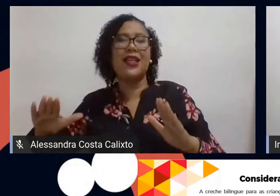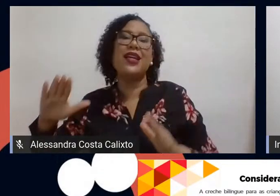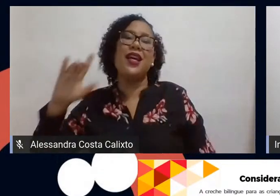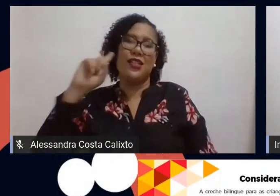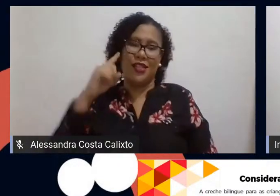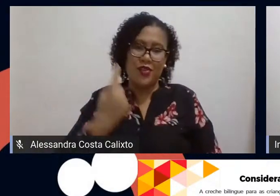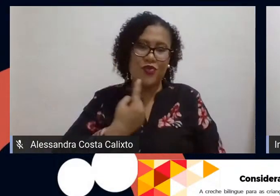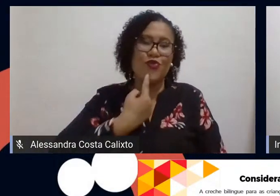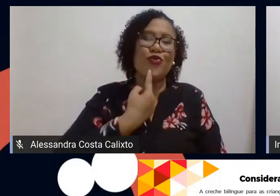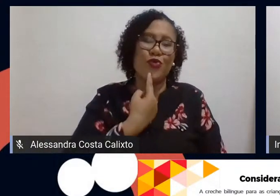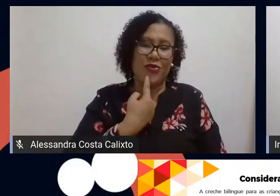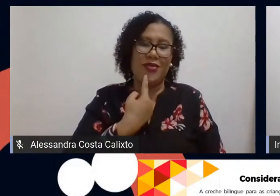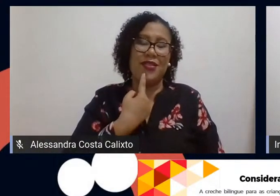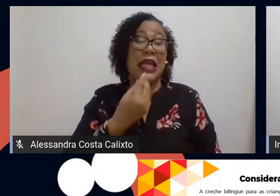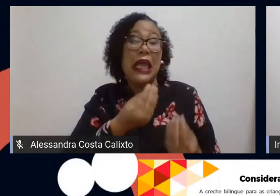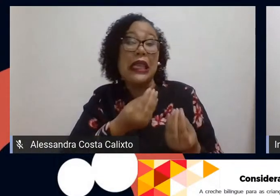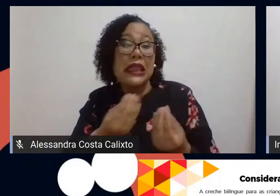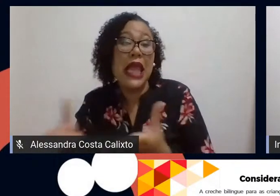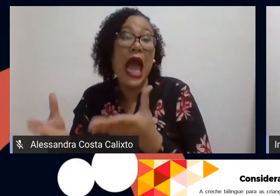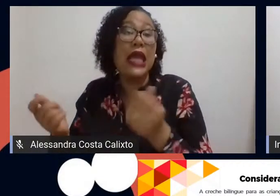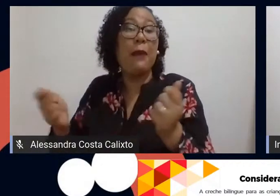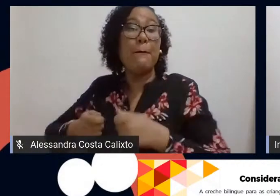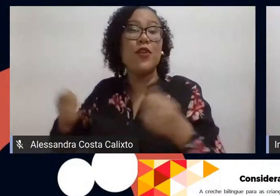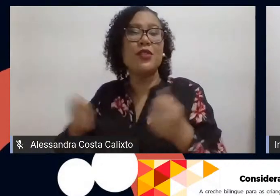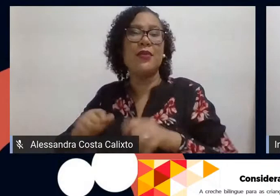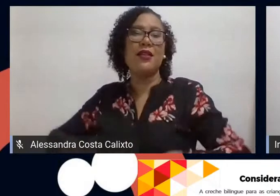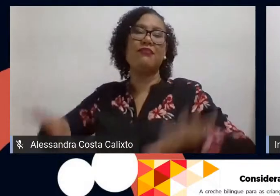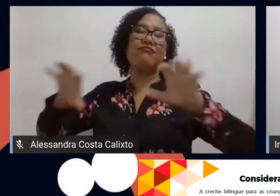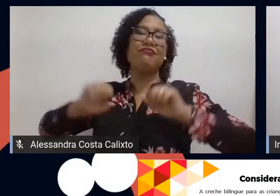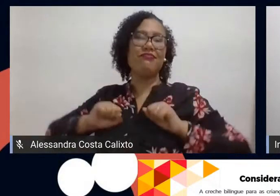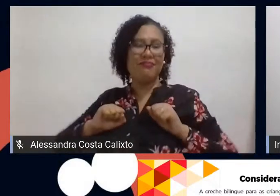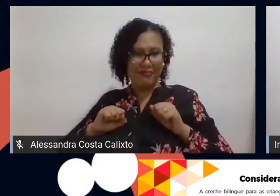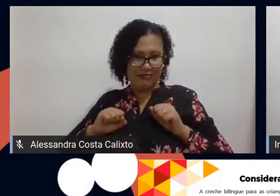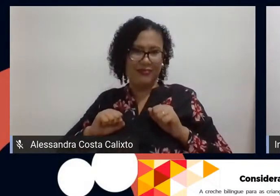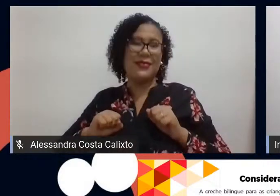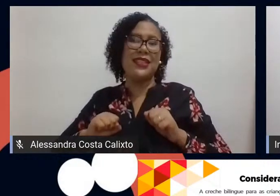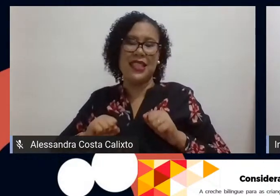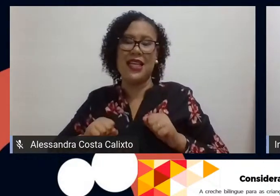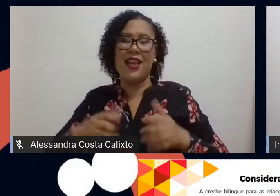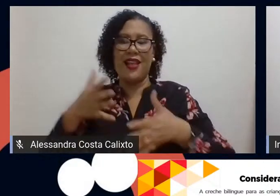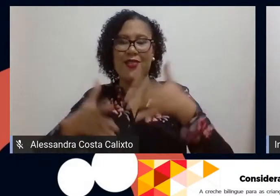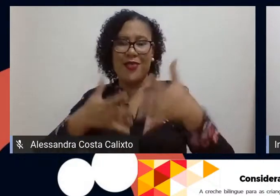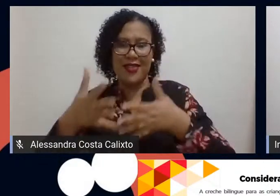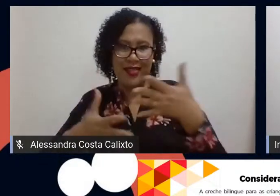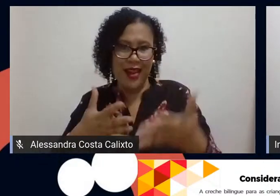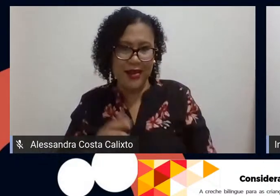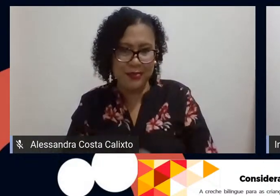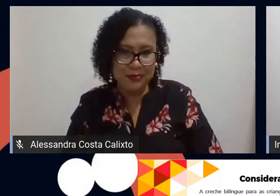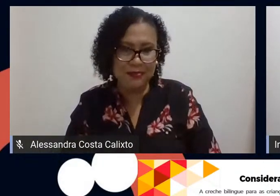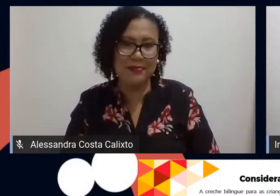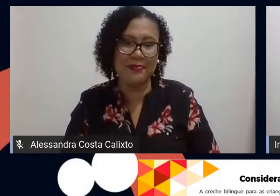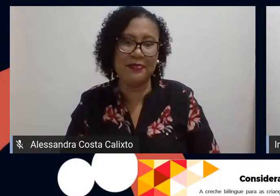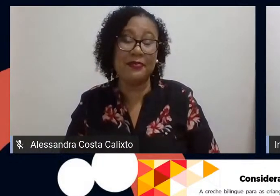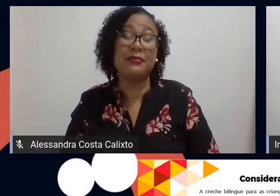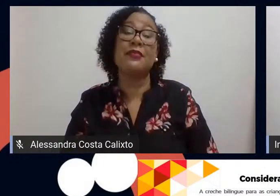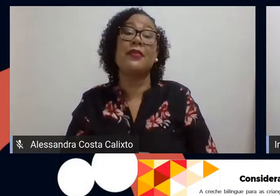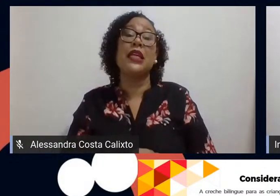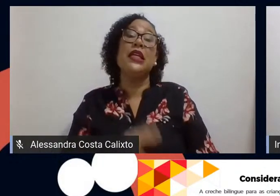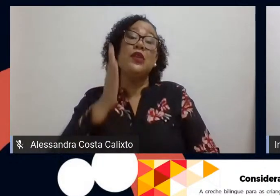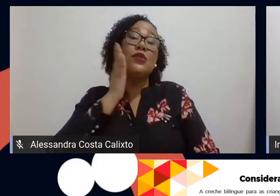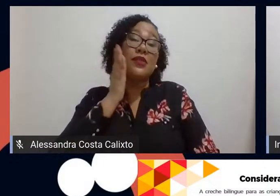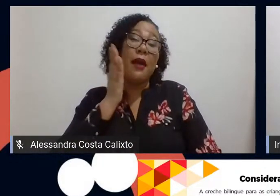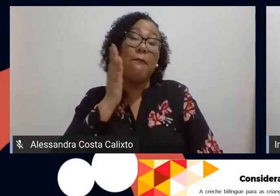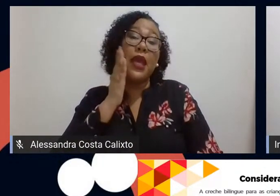com a questão assistencialista, na verdade é uma segurança, uma proteção pro